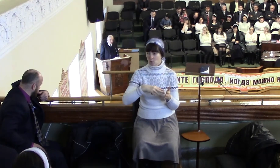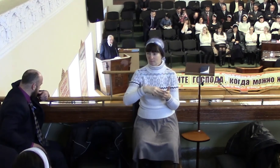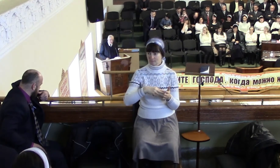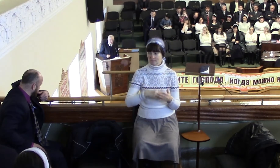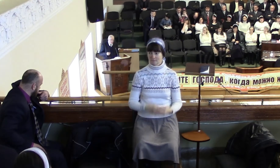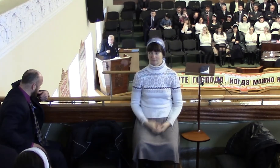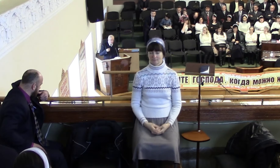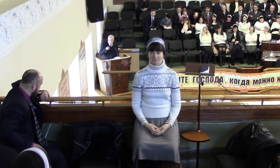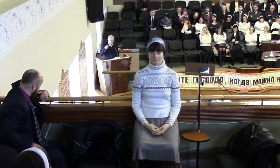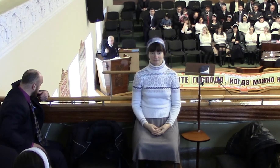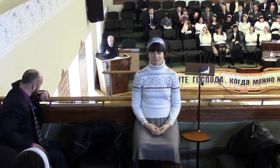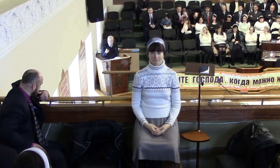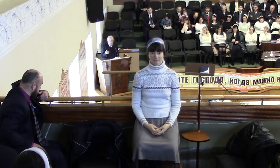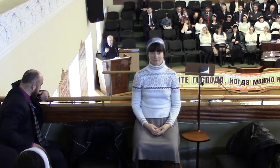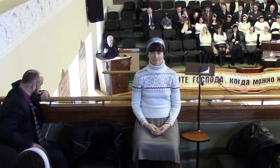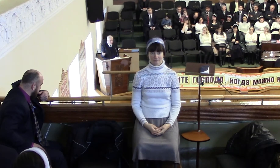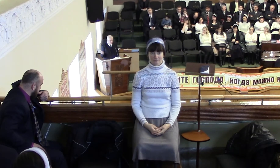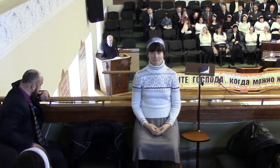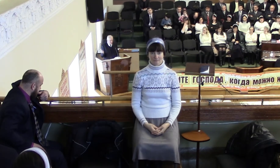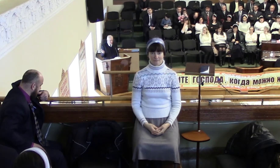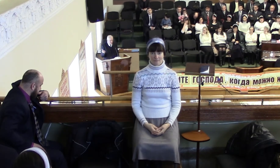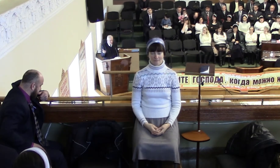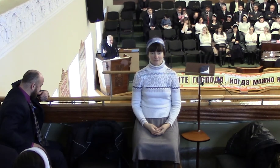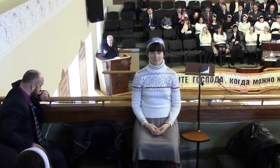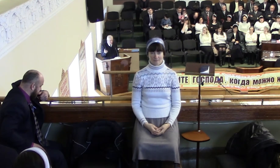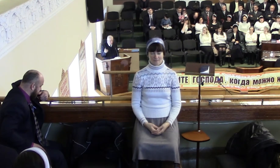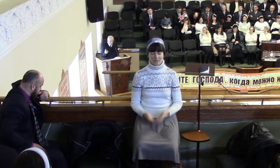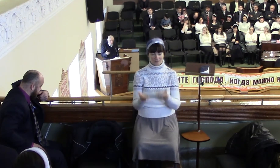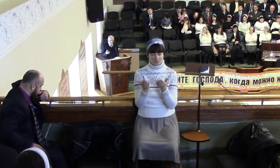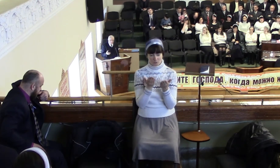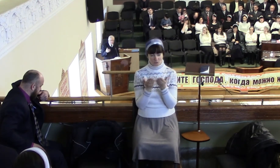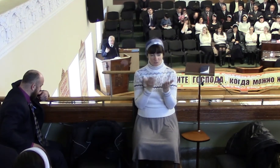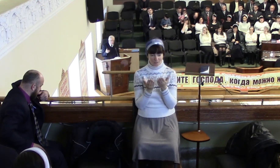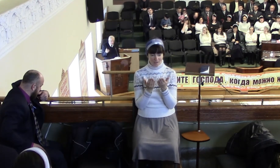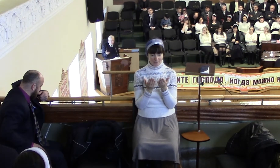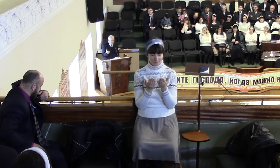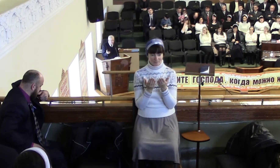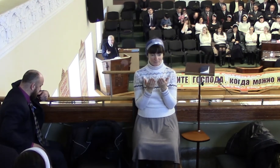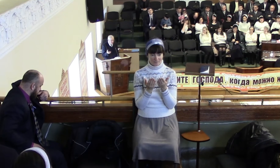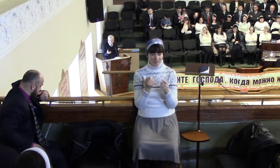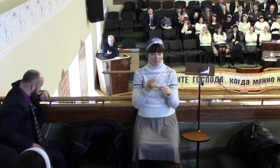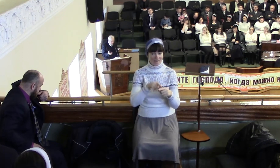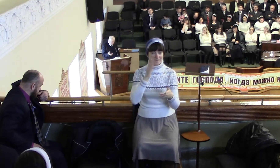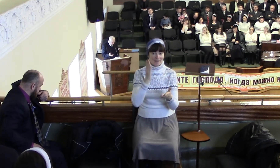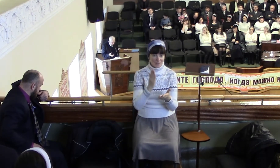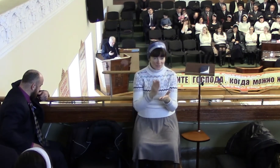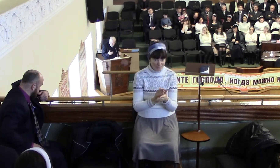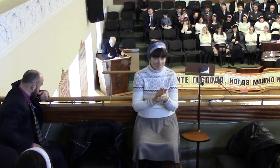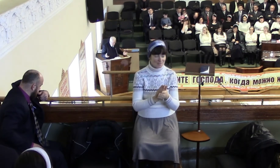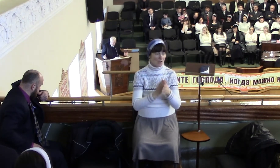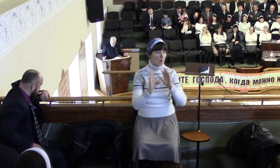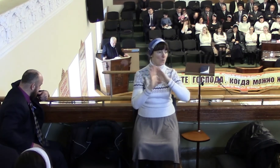Божьем, последний враг истребится – смерть. Смерть – это последний враг. И здесь